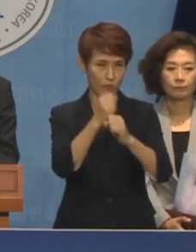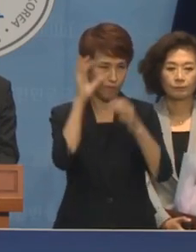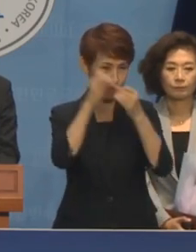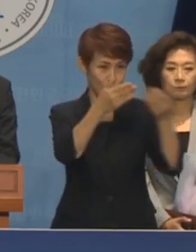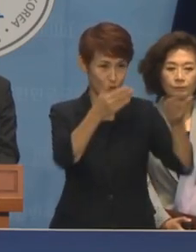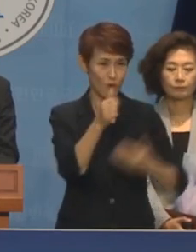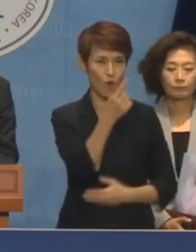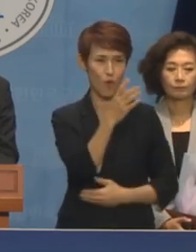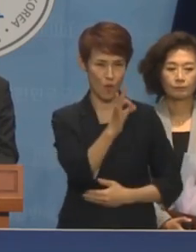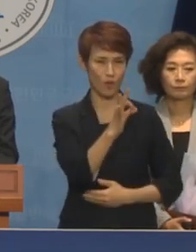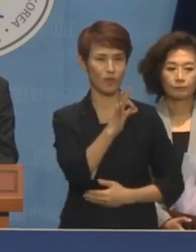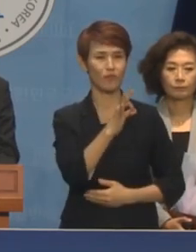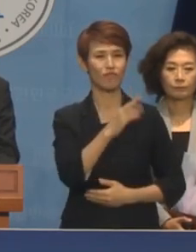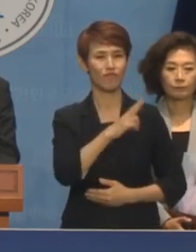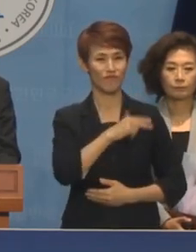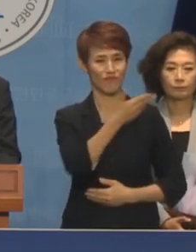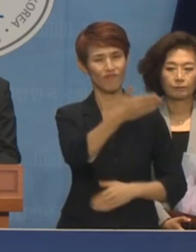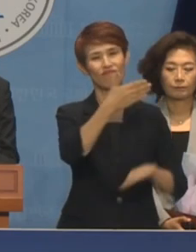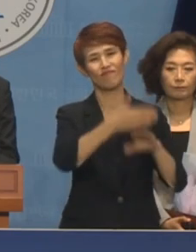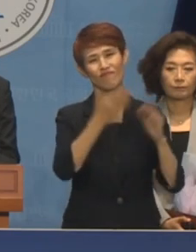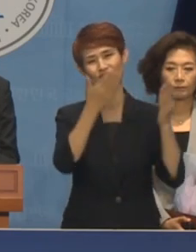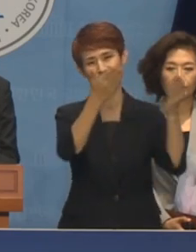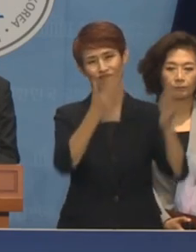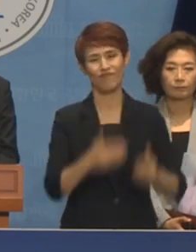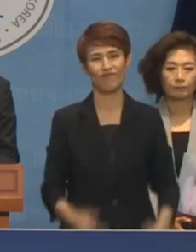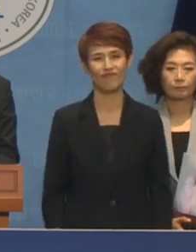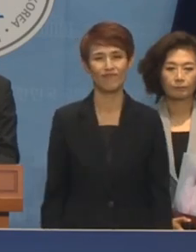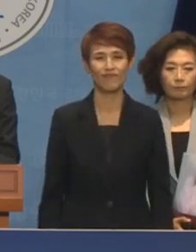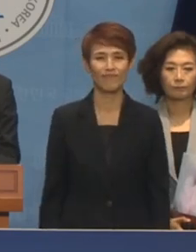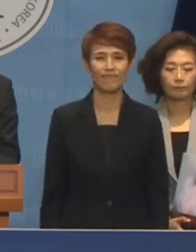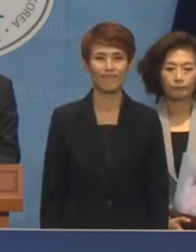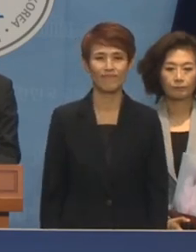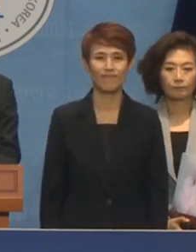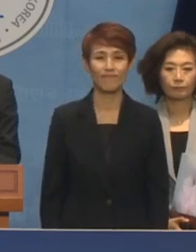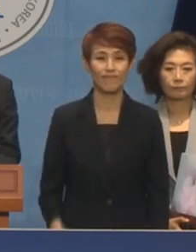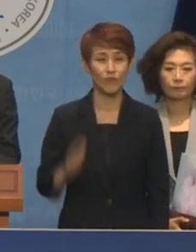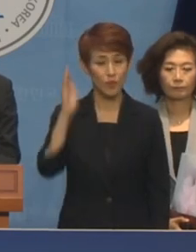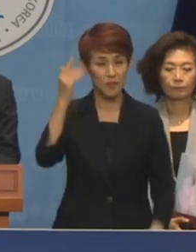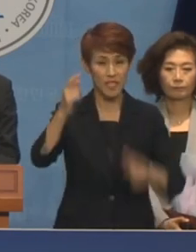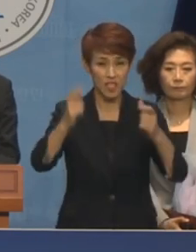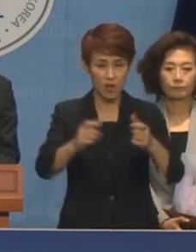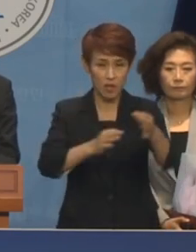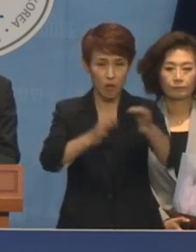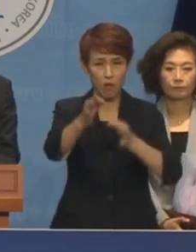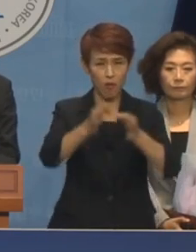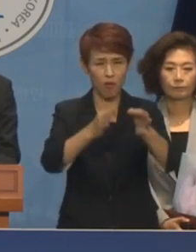전 원내대표님께 감사의 말씀을 드립니다. 최근 지역 상권의